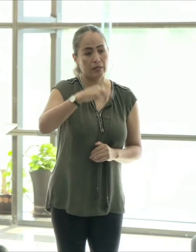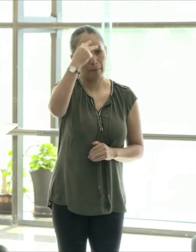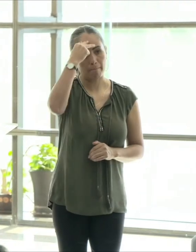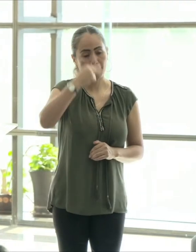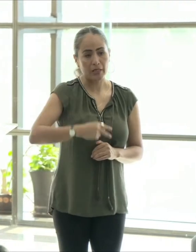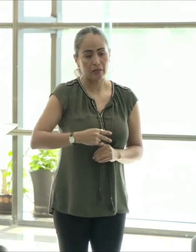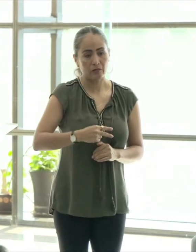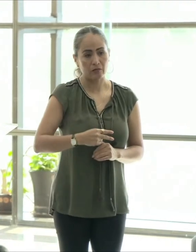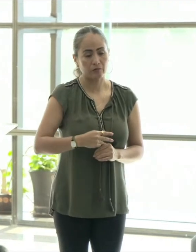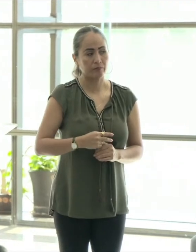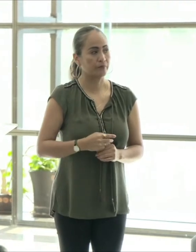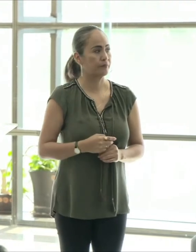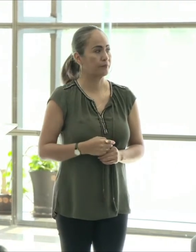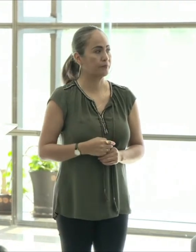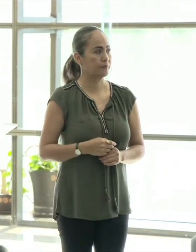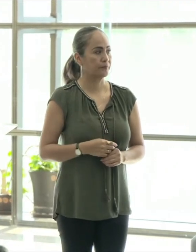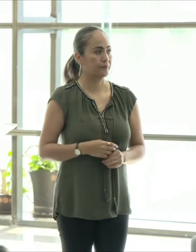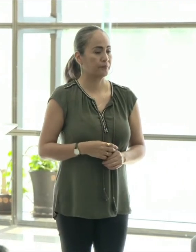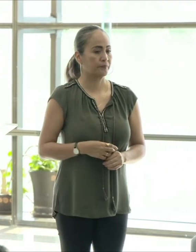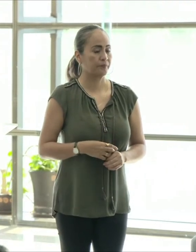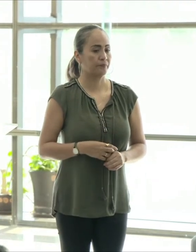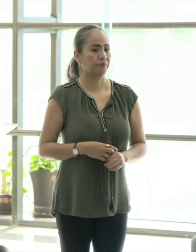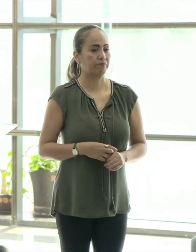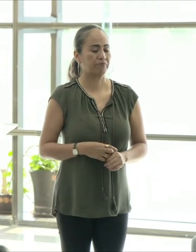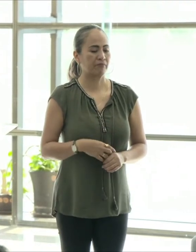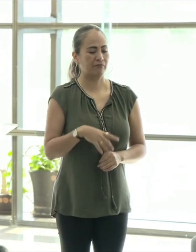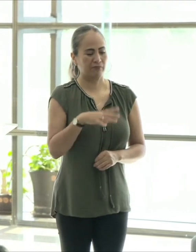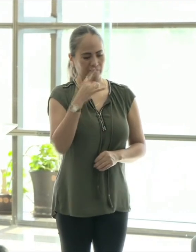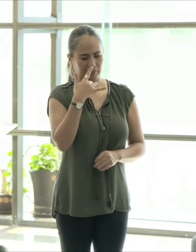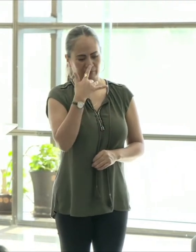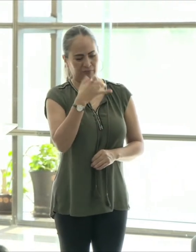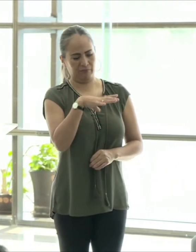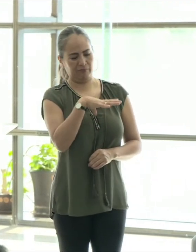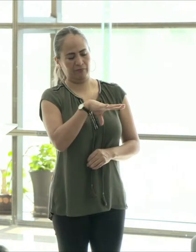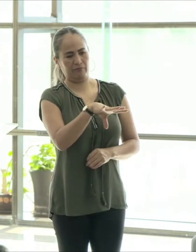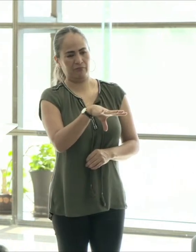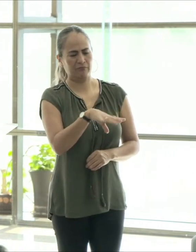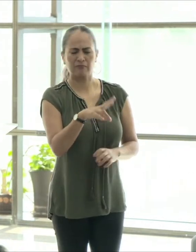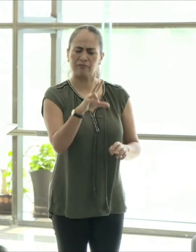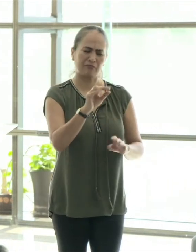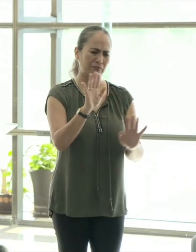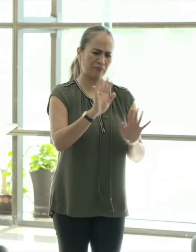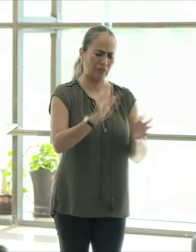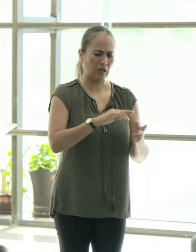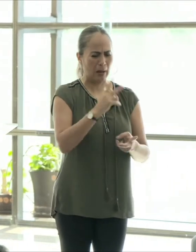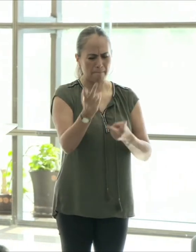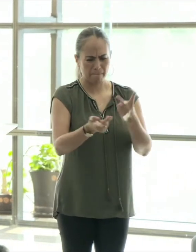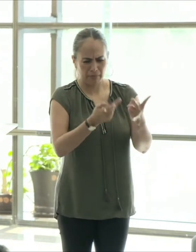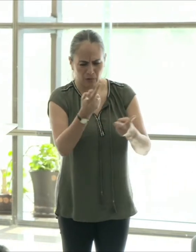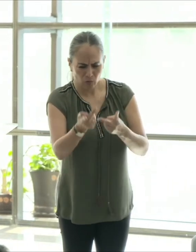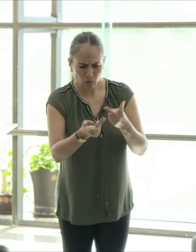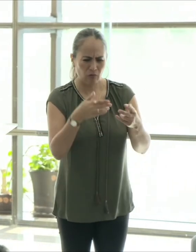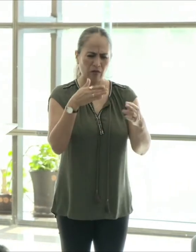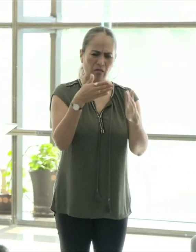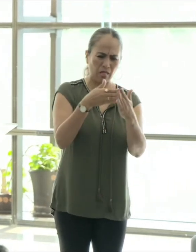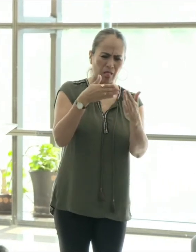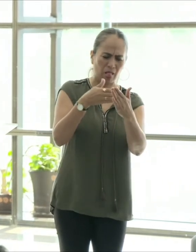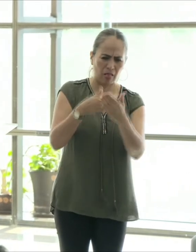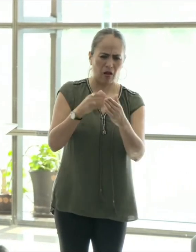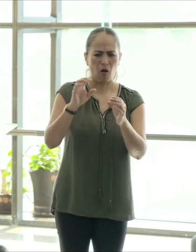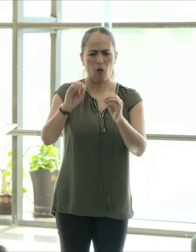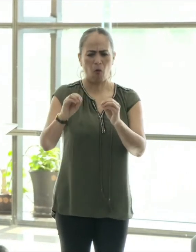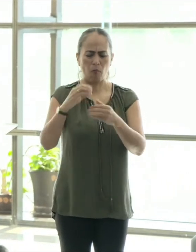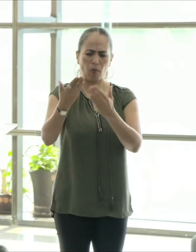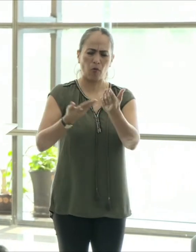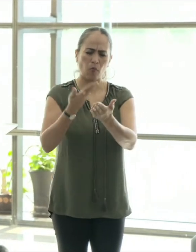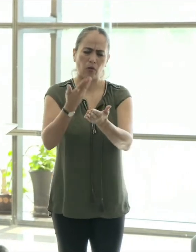puede ser de vista de manera ajena a las preguntas los desafíos y sobre todo las propuestas que en otras